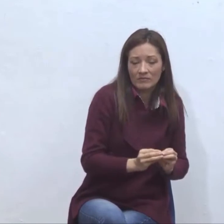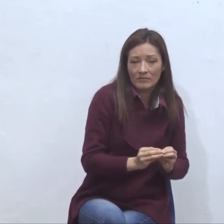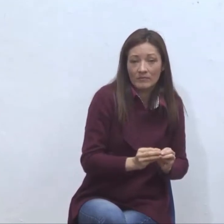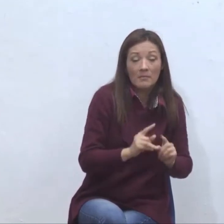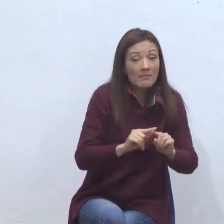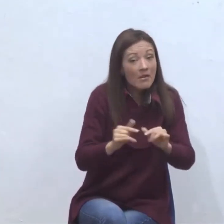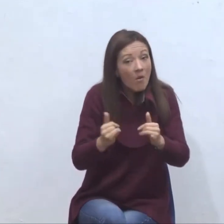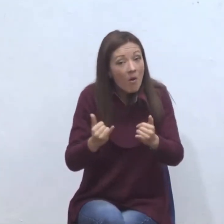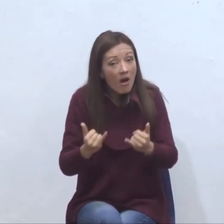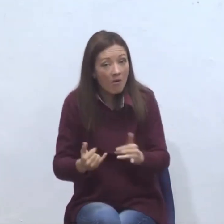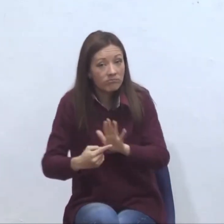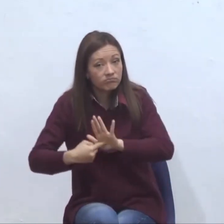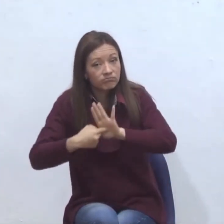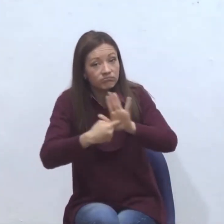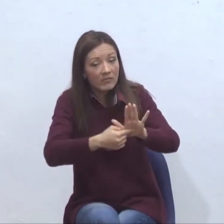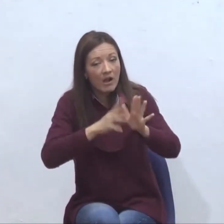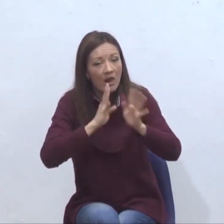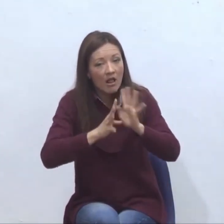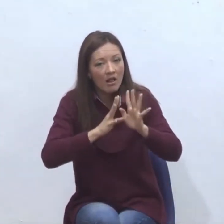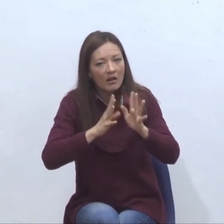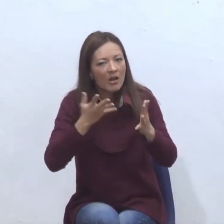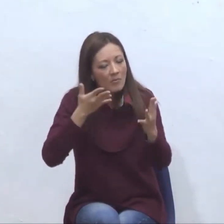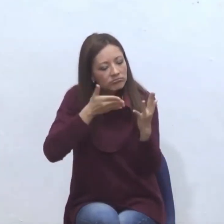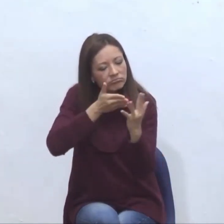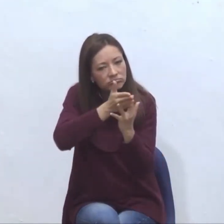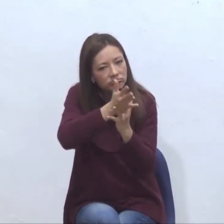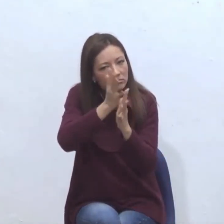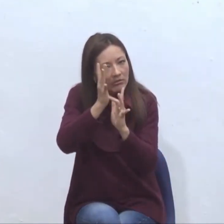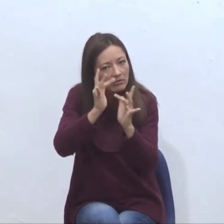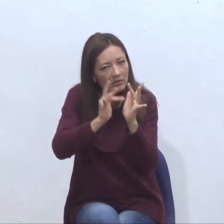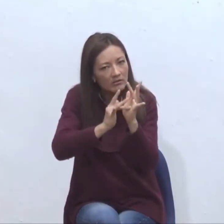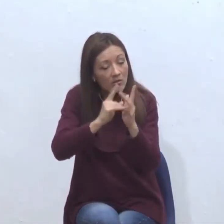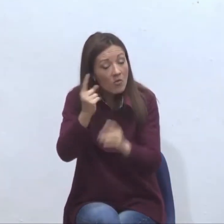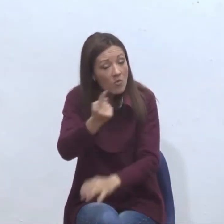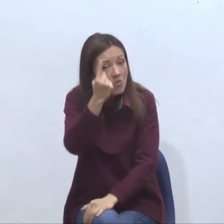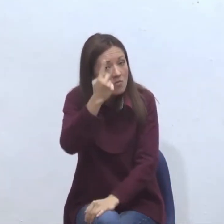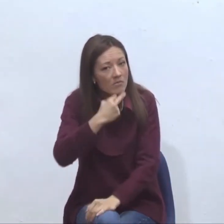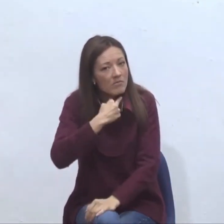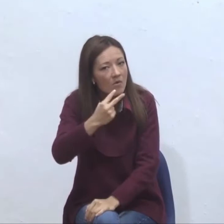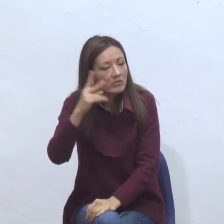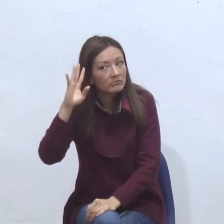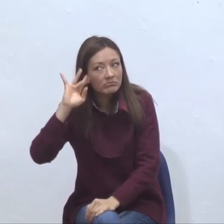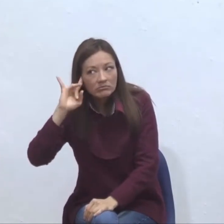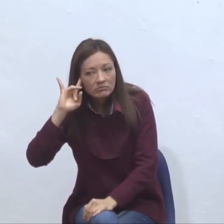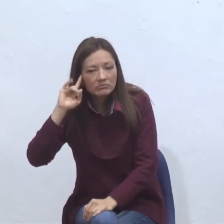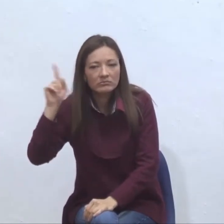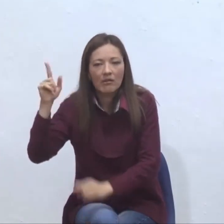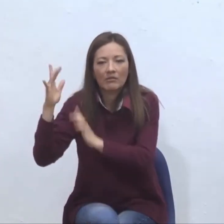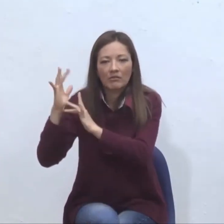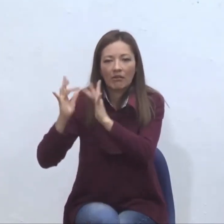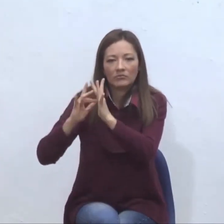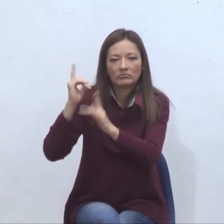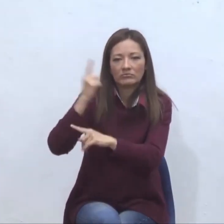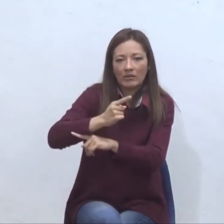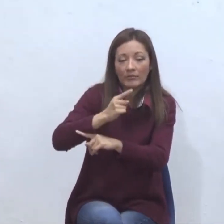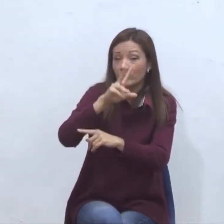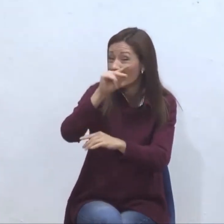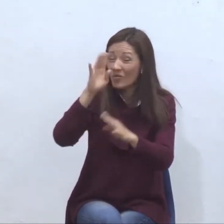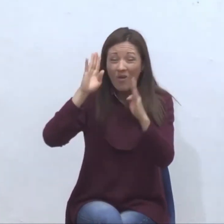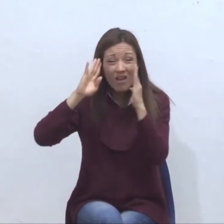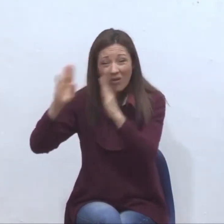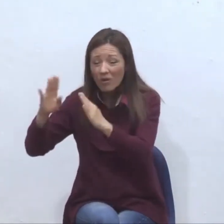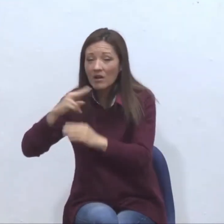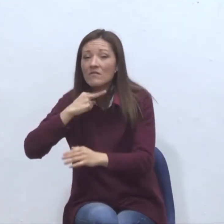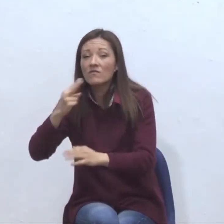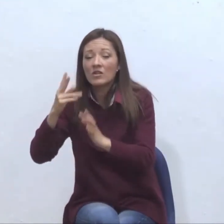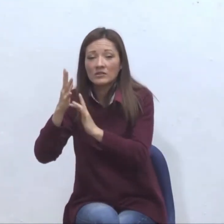Pero ahora ha hablado a través del Hijo. Así que ahora hay solo una voz que escuchar. Y es la voz del Hijo. Si usted no escucha la voz del